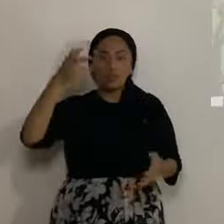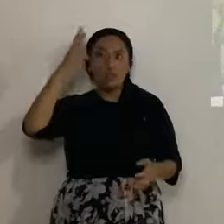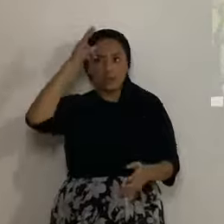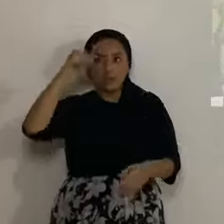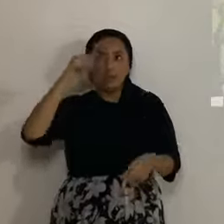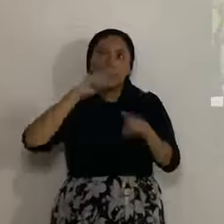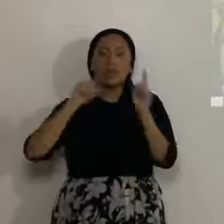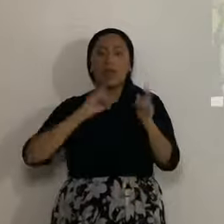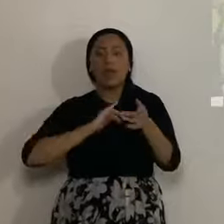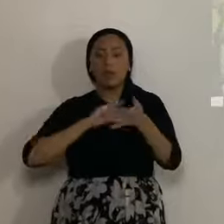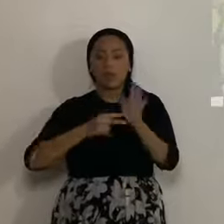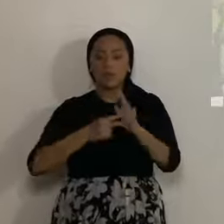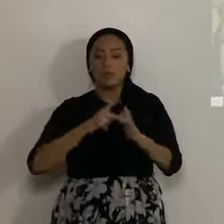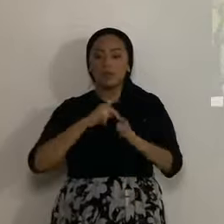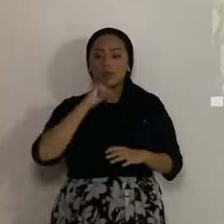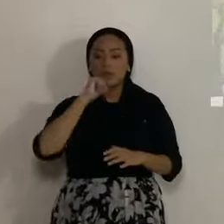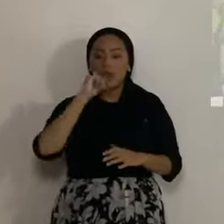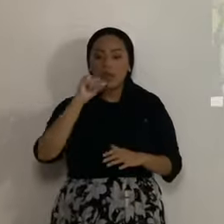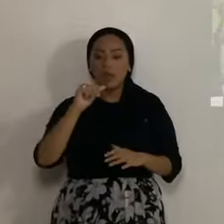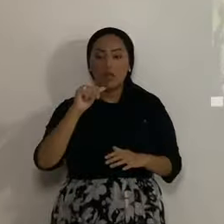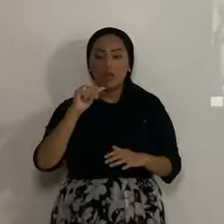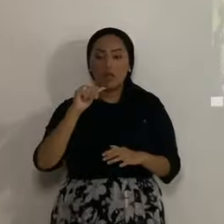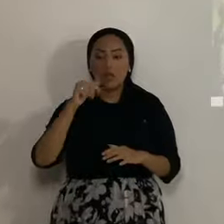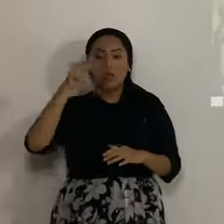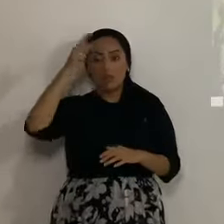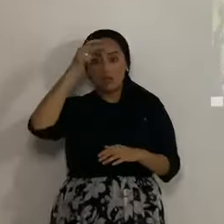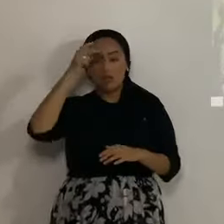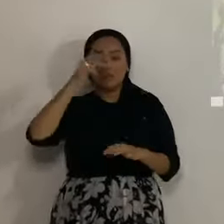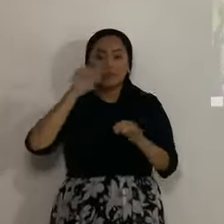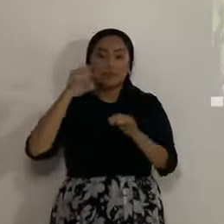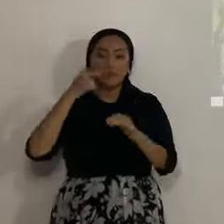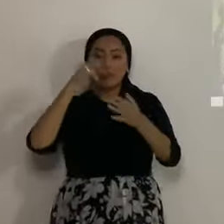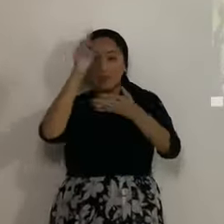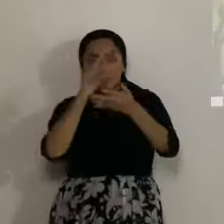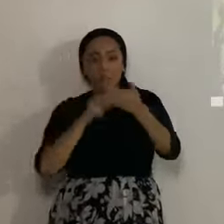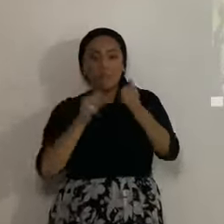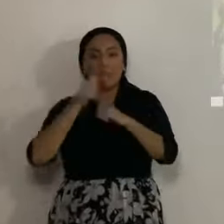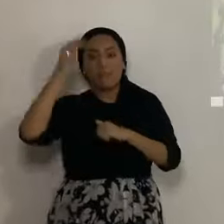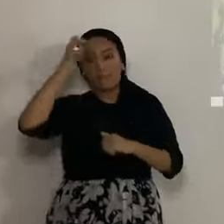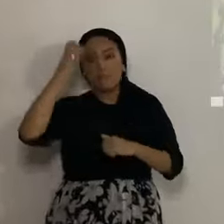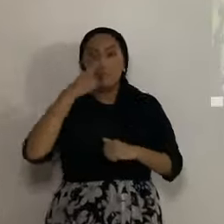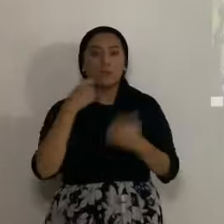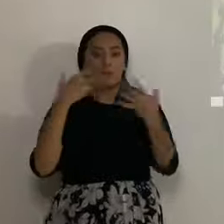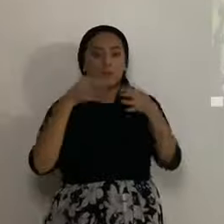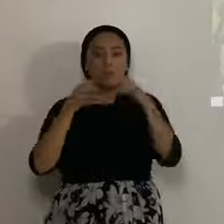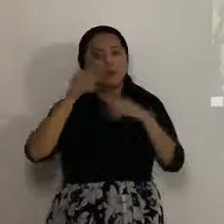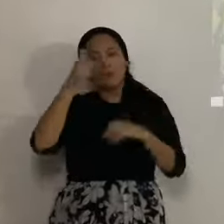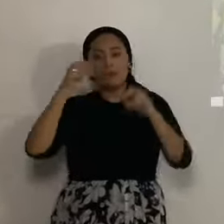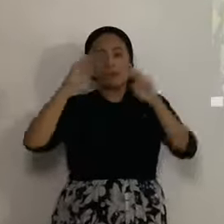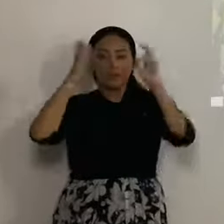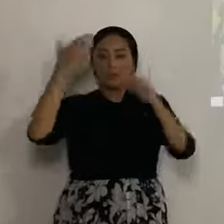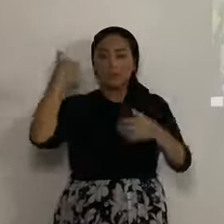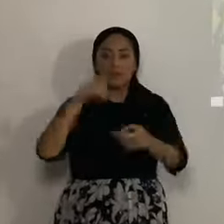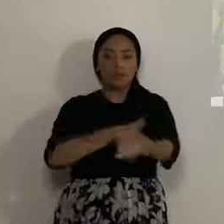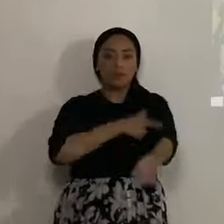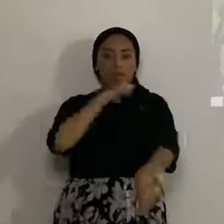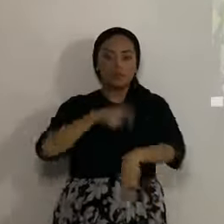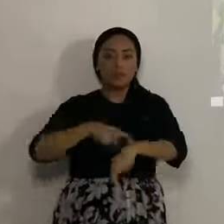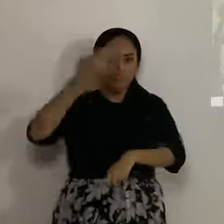diablo, pues, pero no es el clásico demonio como lo pintan con cuernos y rojo, eso ya lo expliqué en otra administración hace tiempo.